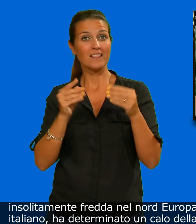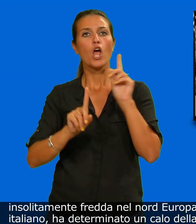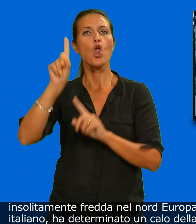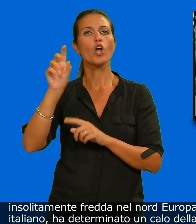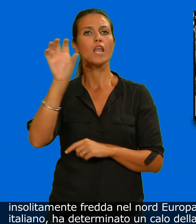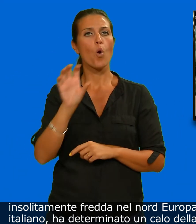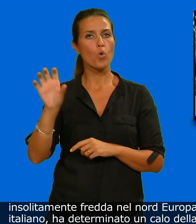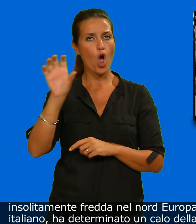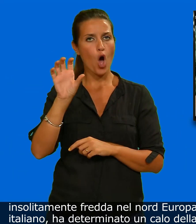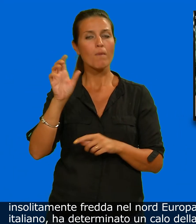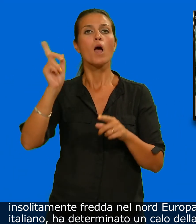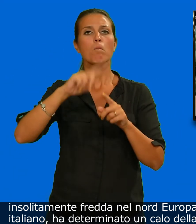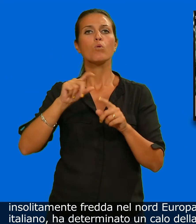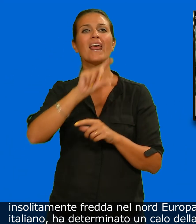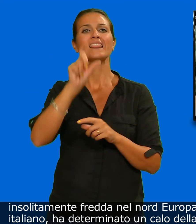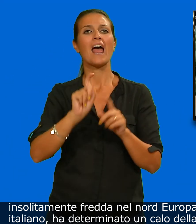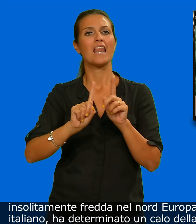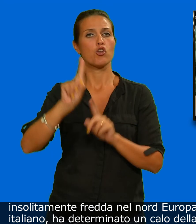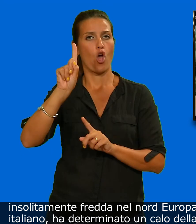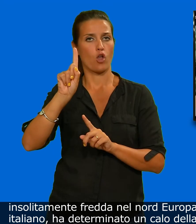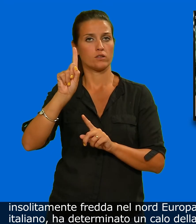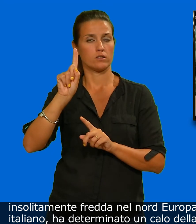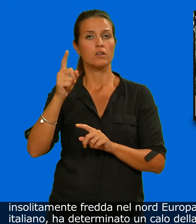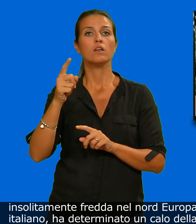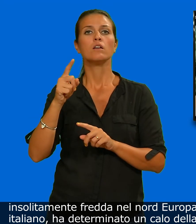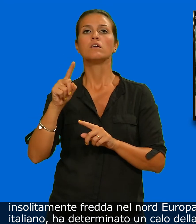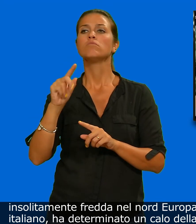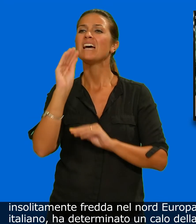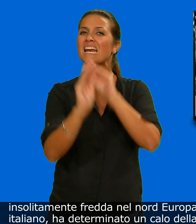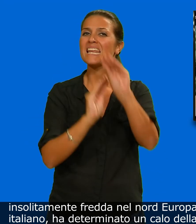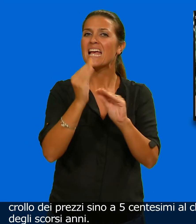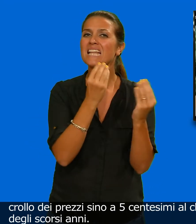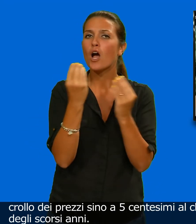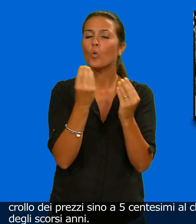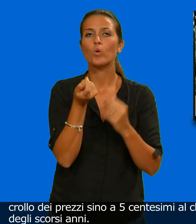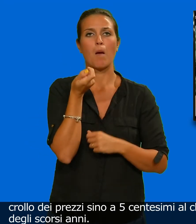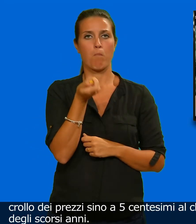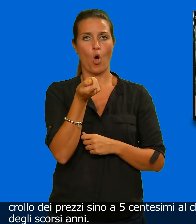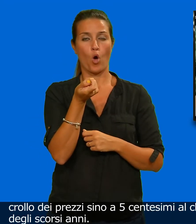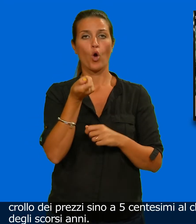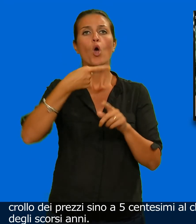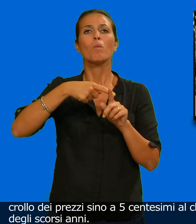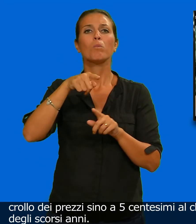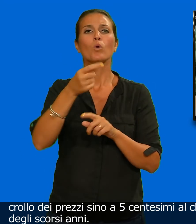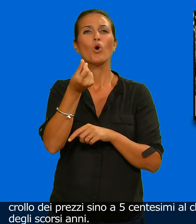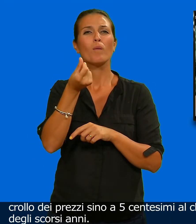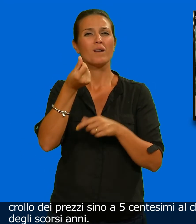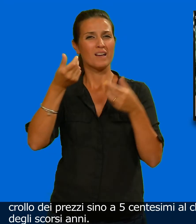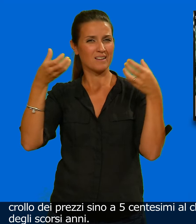ha determinato un calo della richiesta e il crollo dei prezzi sino a 5 centesimi al chilo rispetto